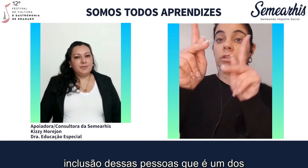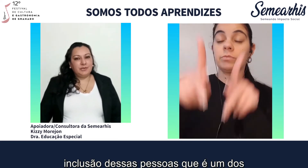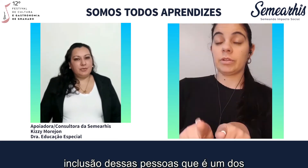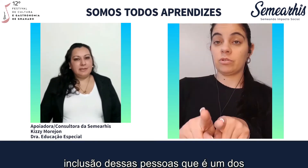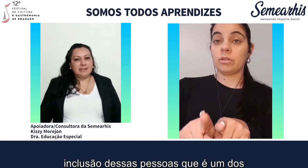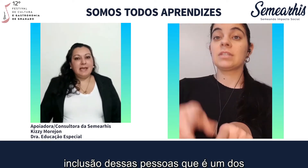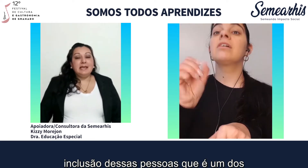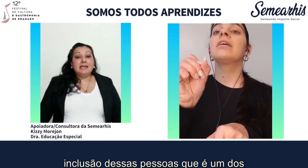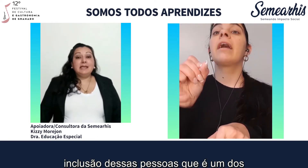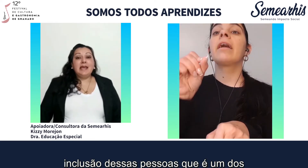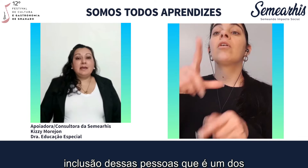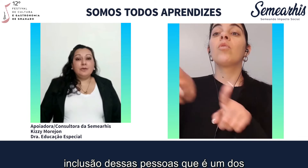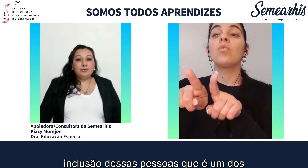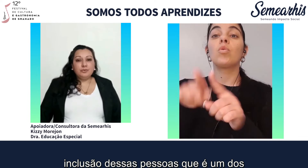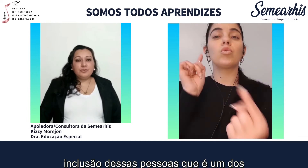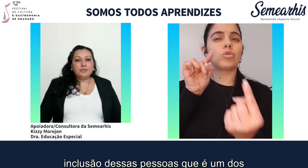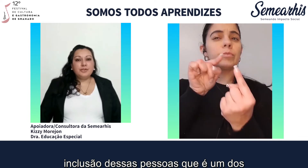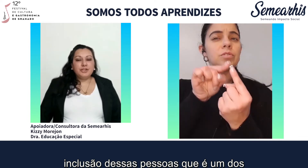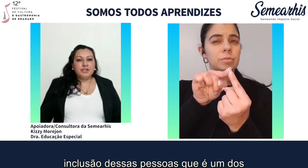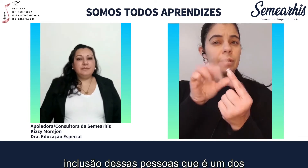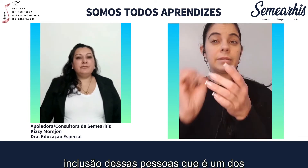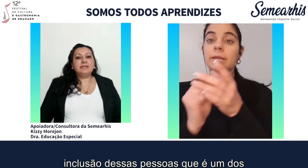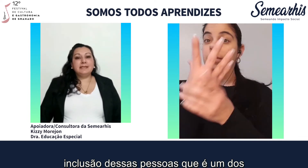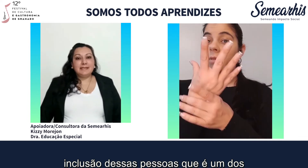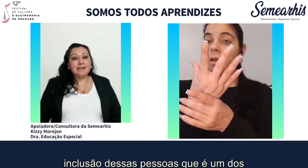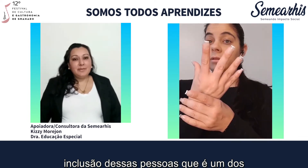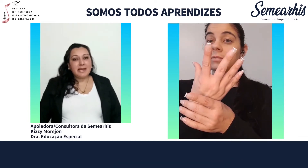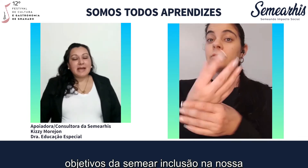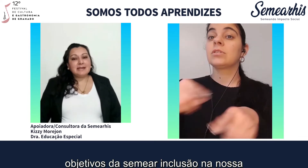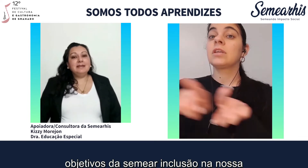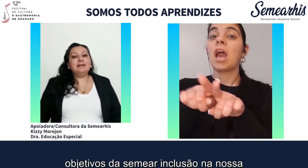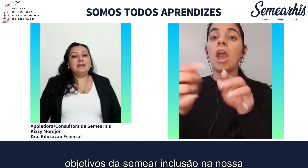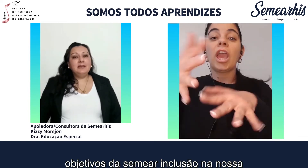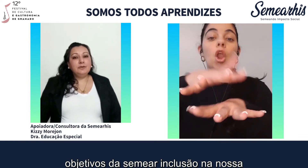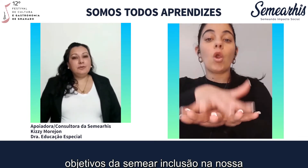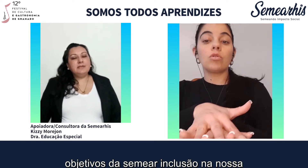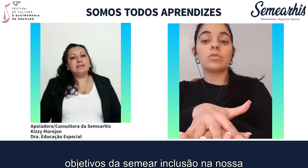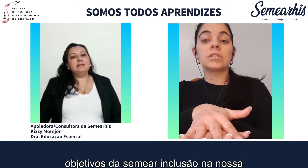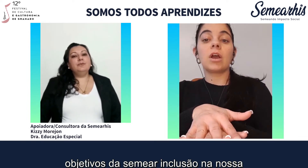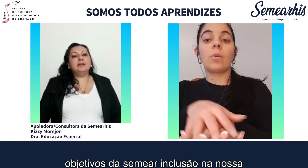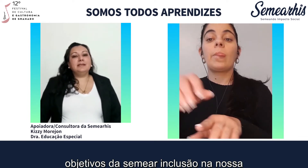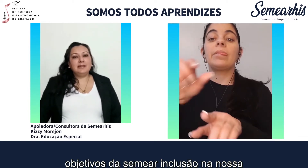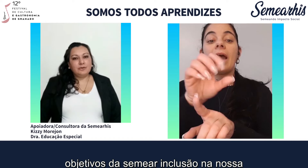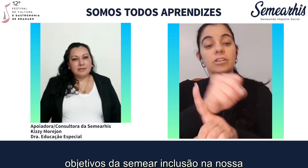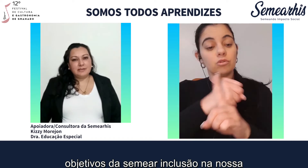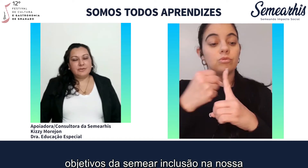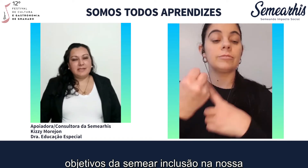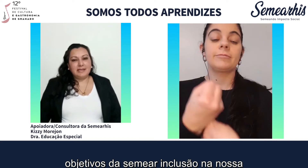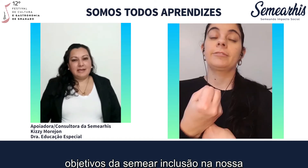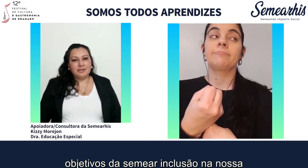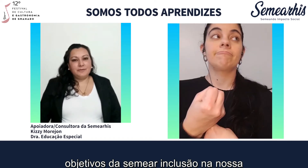dessas pessoas, que é um dos objetivos da Semear Inclusão na